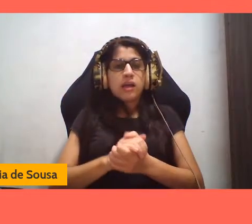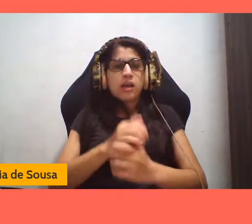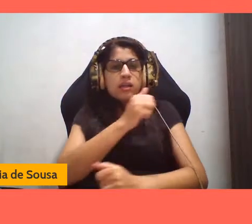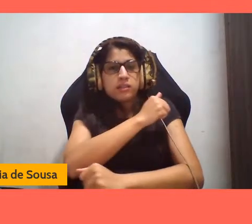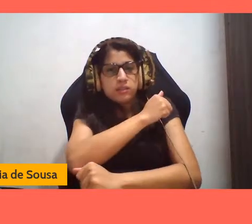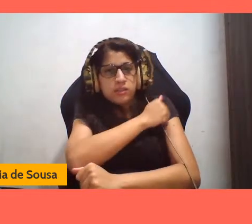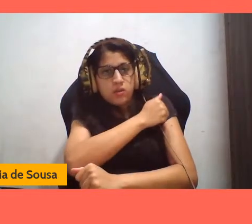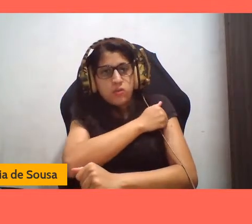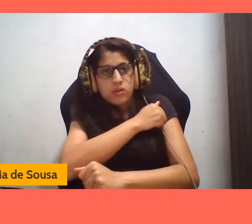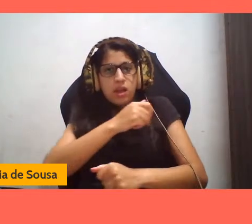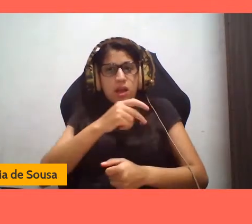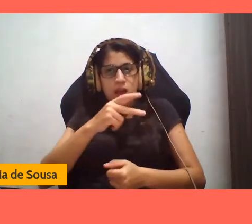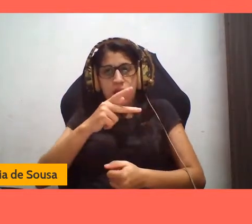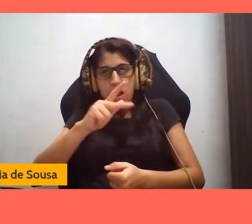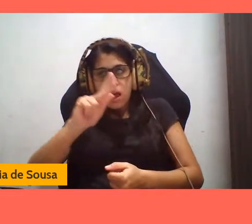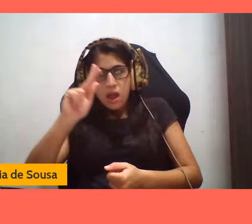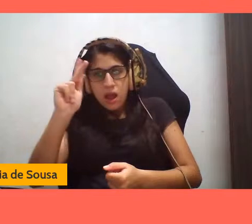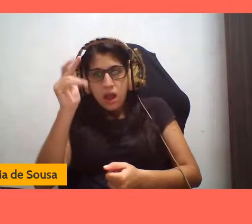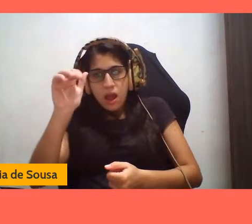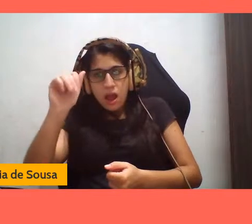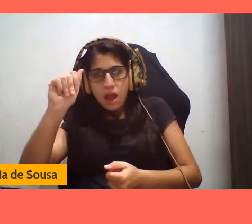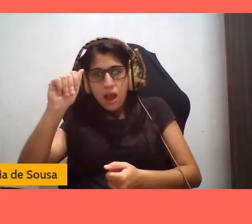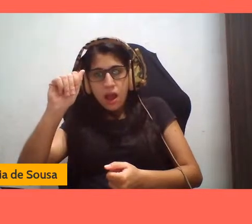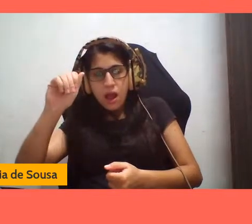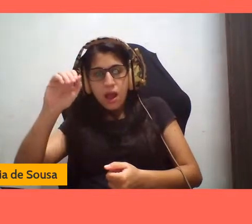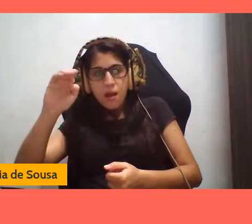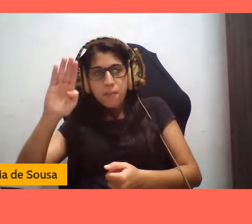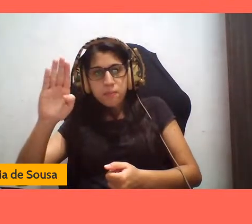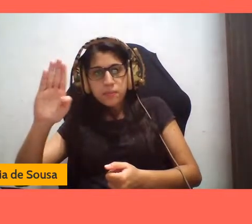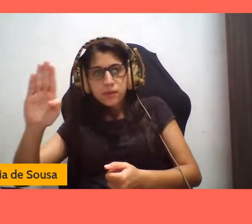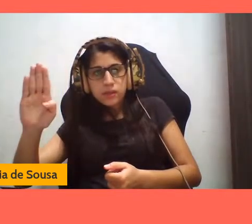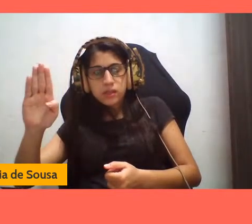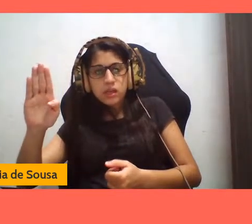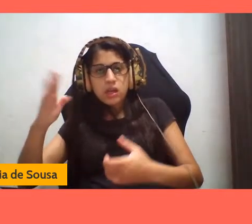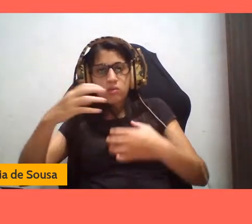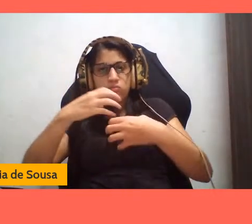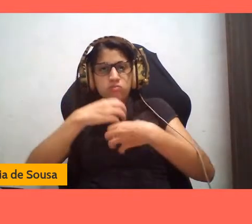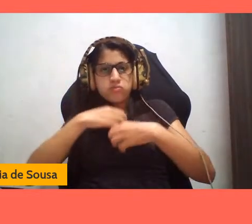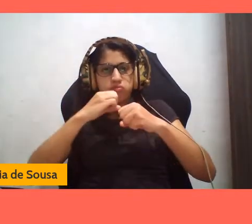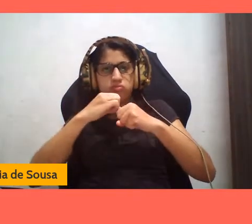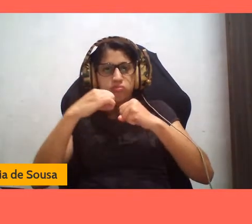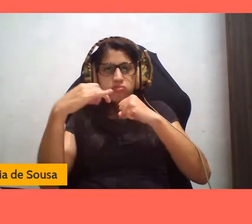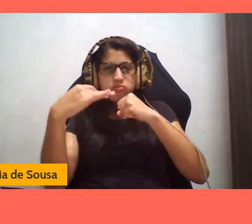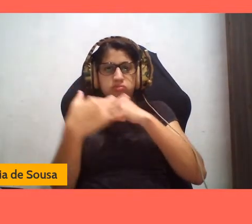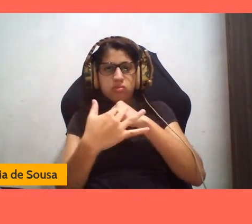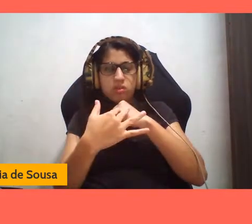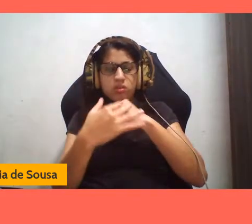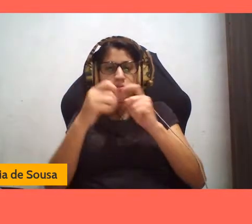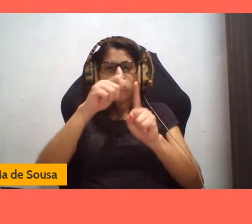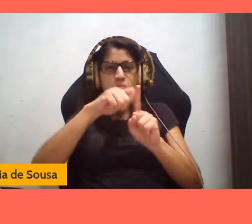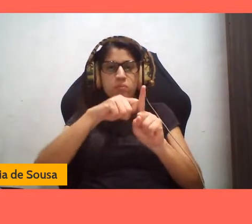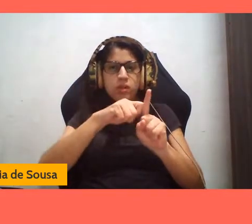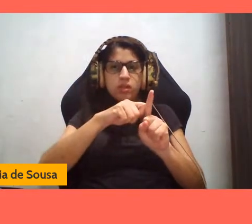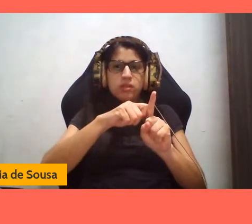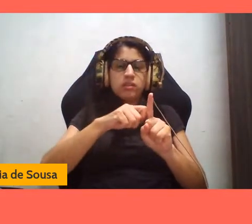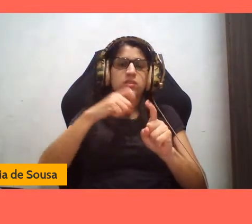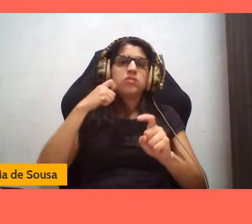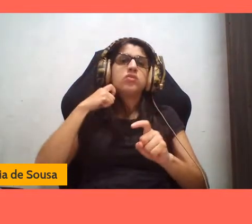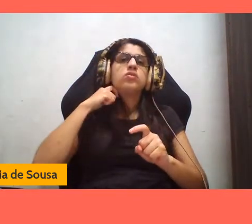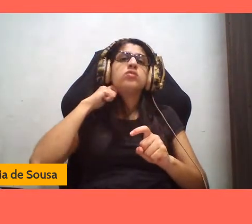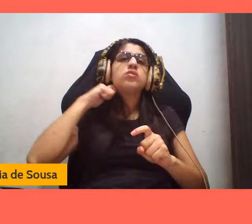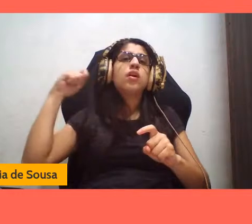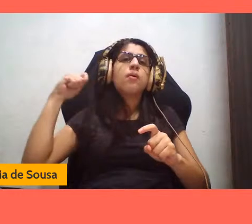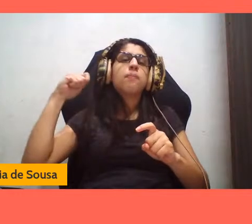Raab, que foi acometida de Covid, em abril, né? E a Poética Evocare